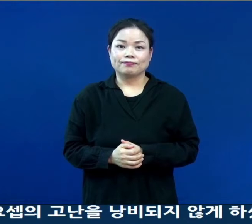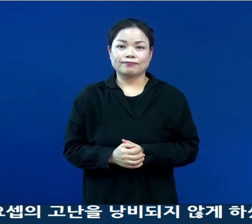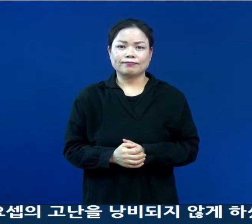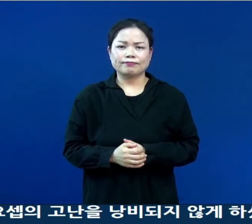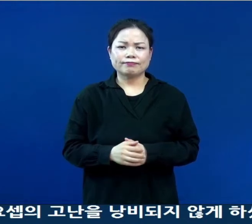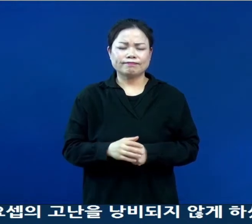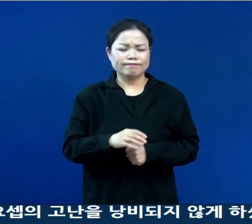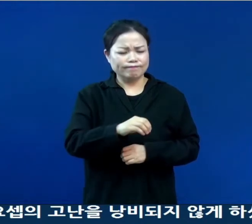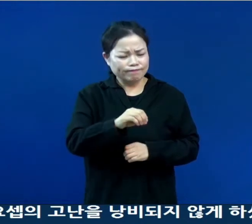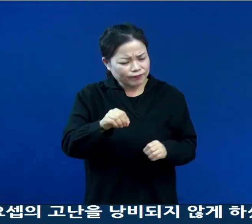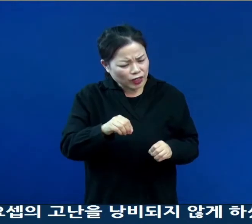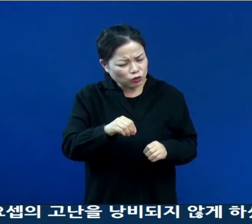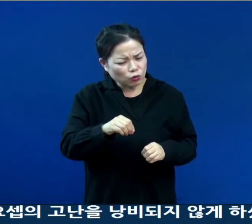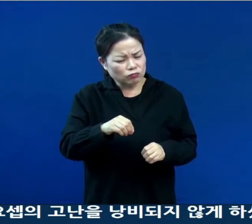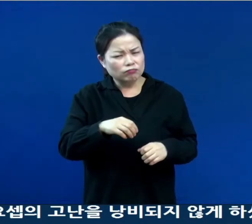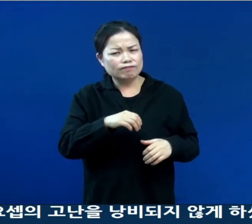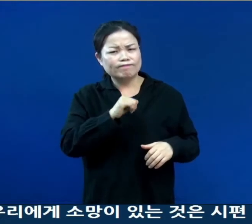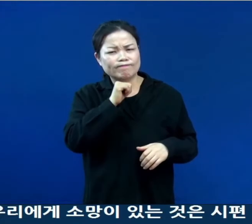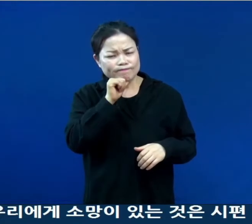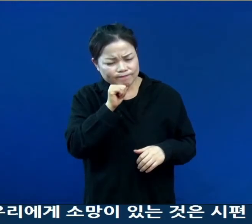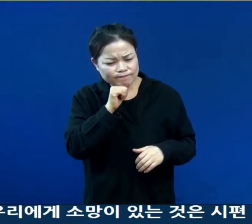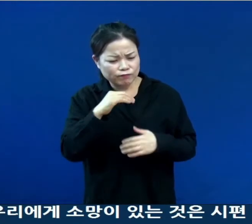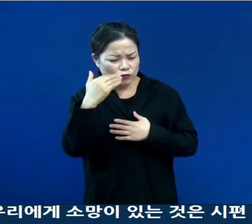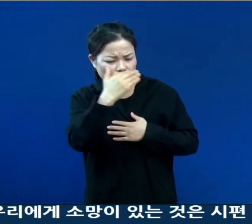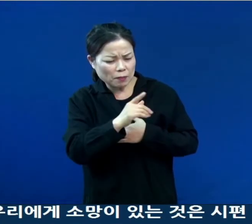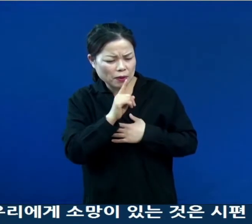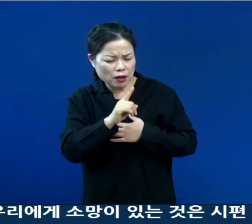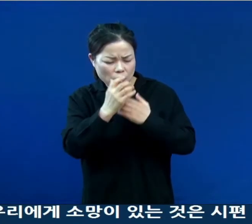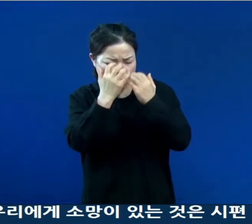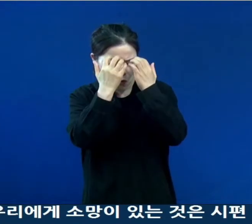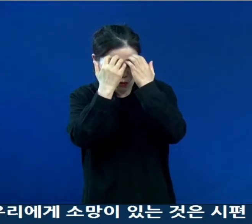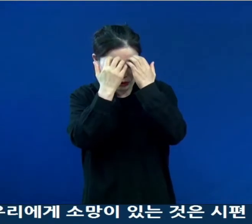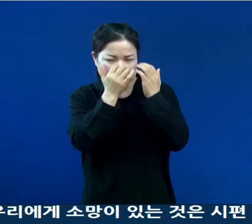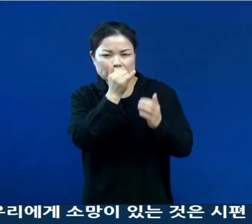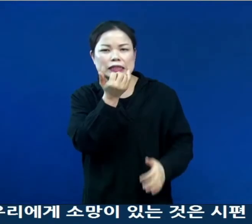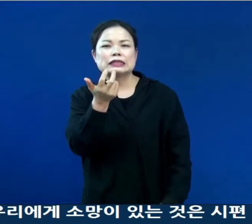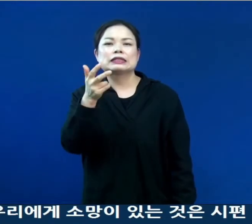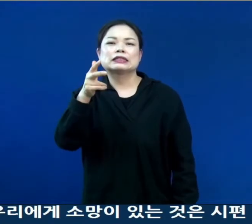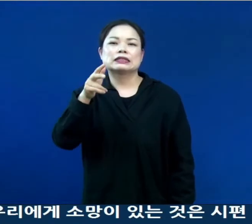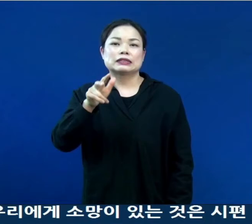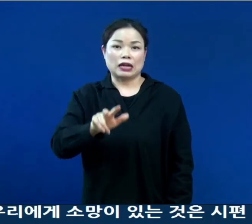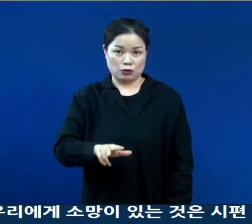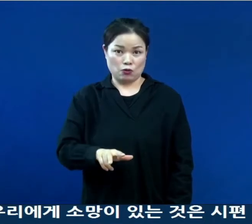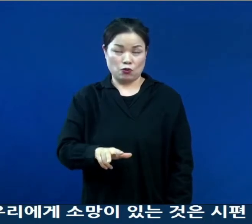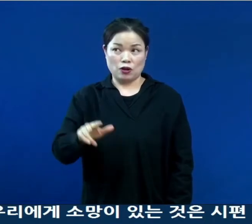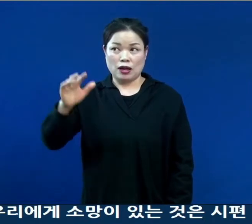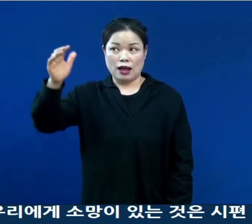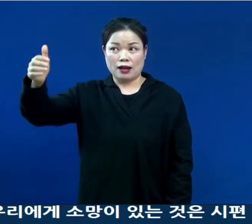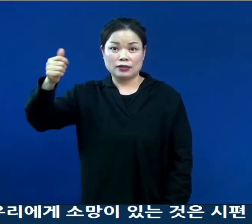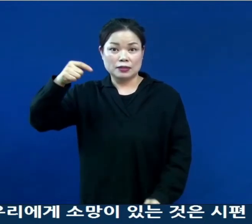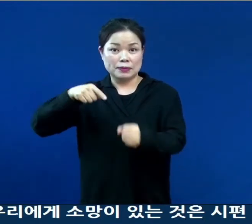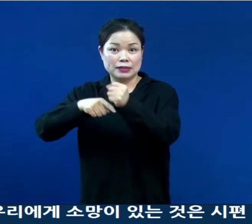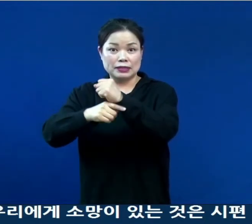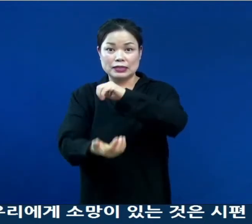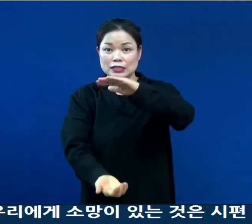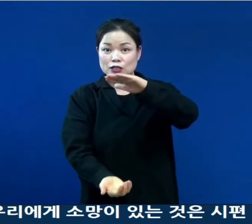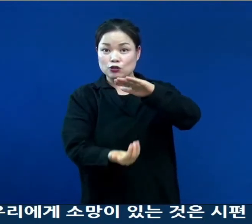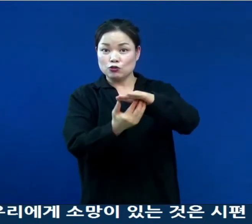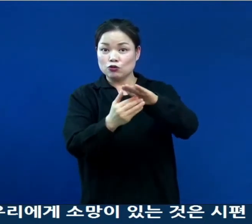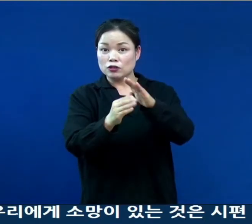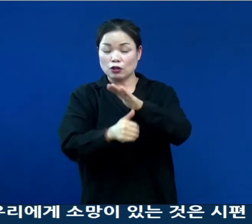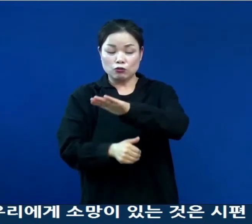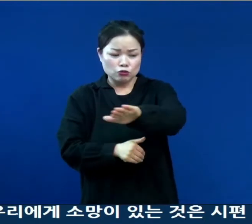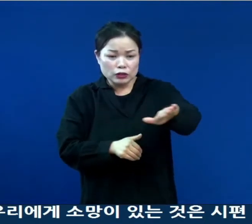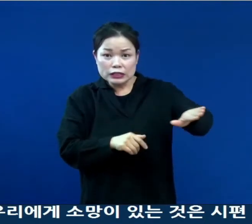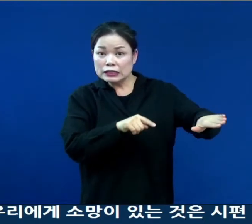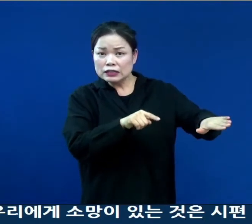비록 가난해도 육체적으로 말할 수 없는 고생을 하더라도 그것이 하나님의 뜻을 이룰 때